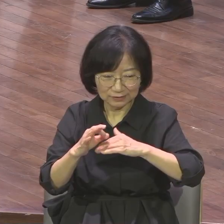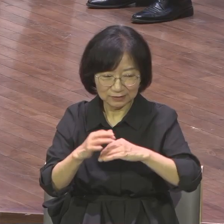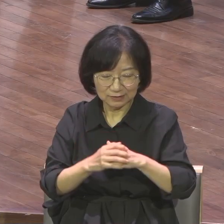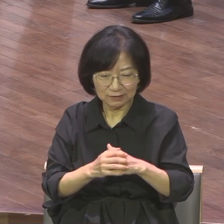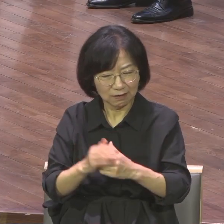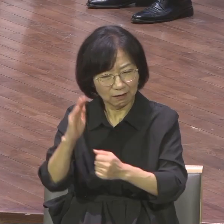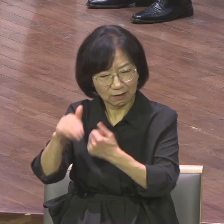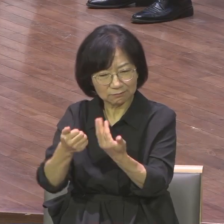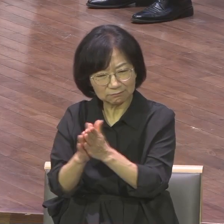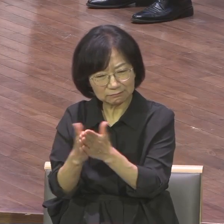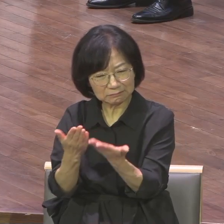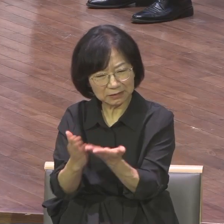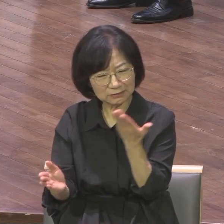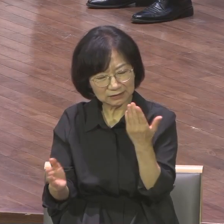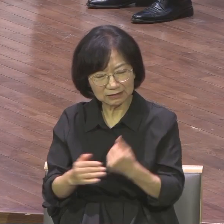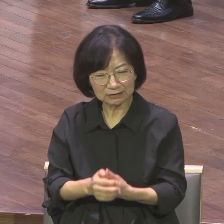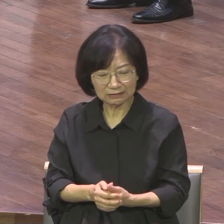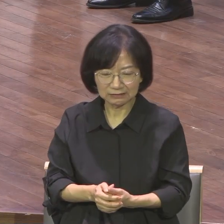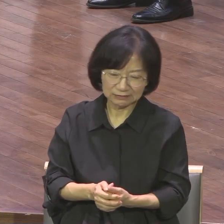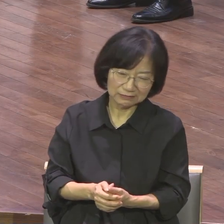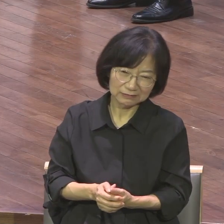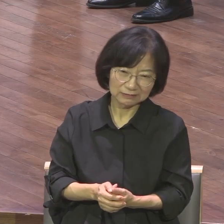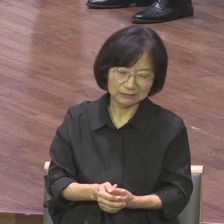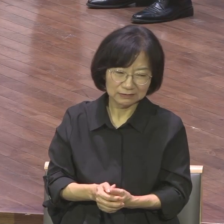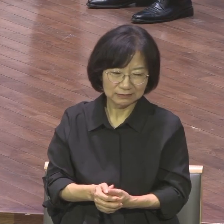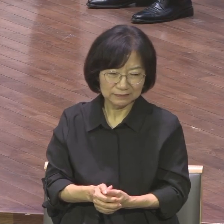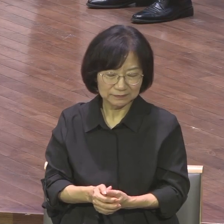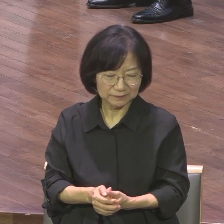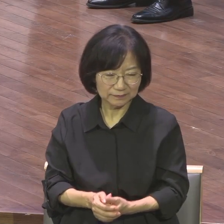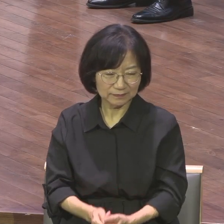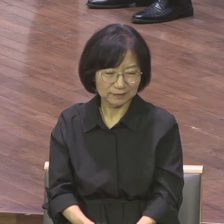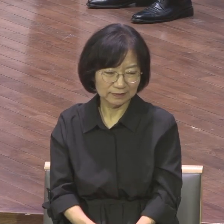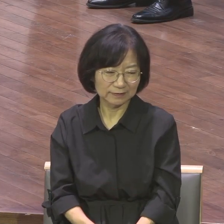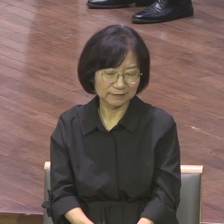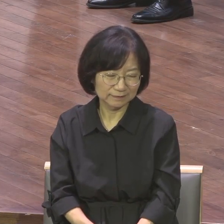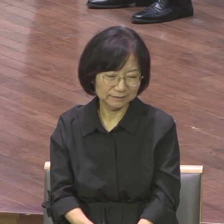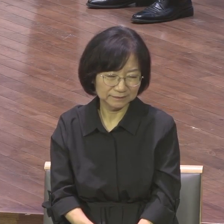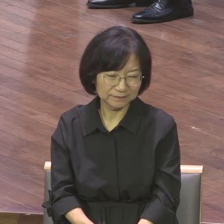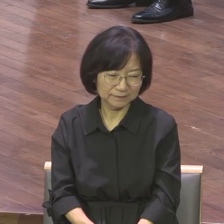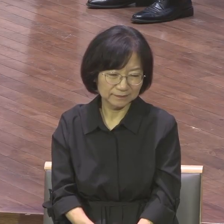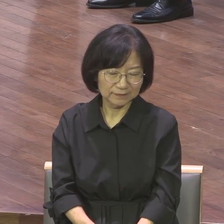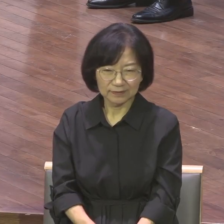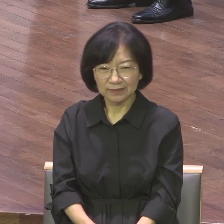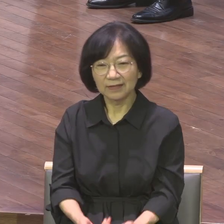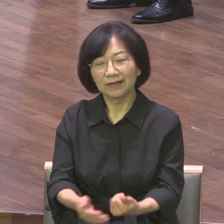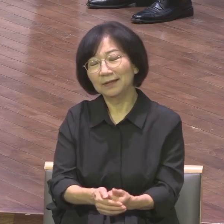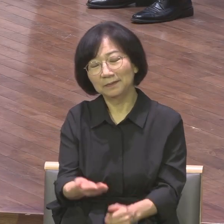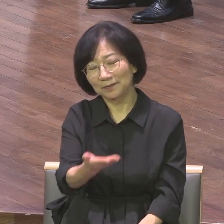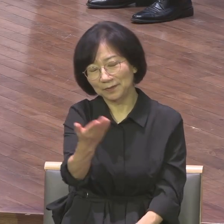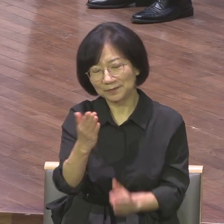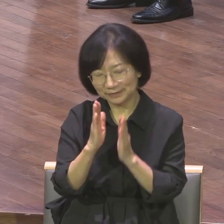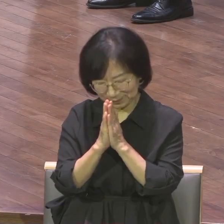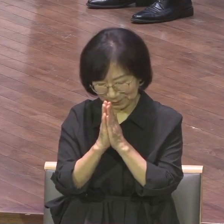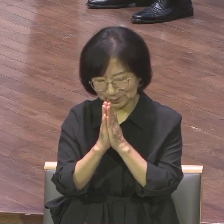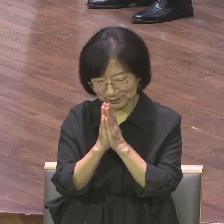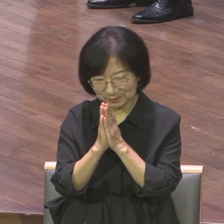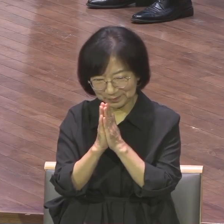비성경적으로 나가는 시작이란 말이에요. 지금 완전히 위하는 것 같은데. 그래서 하나님 앞에 기도하시 바랍니다.